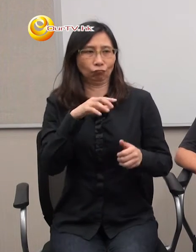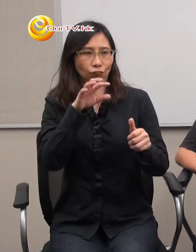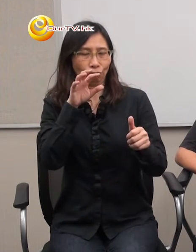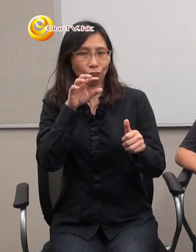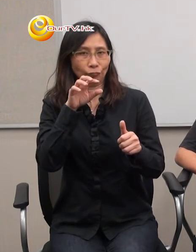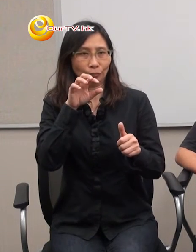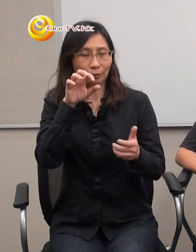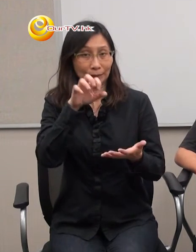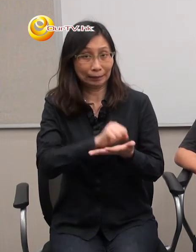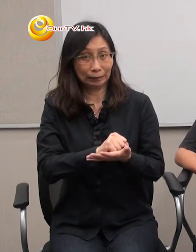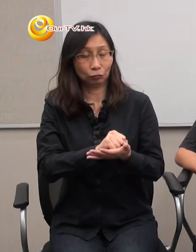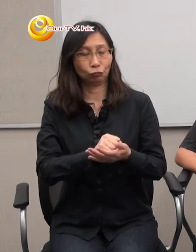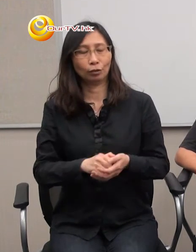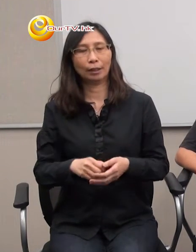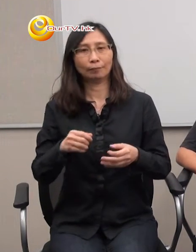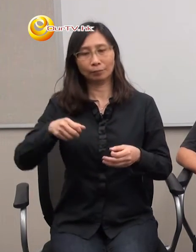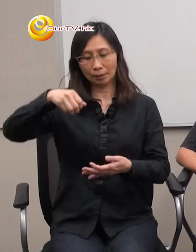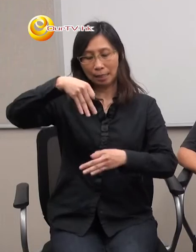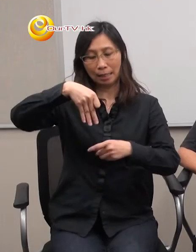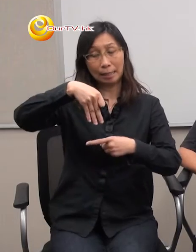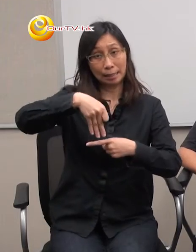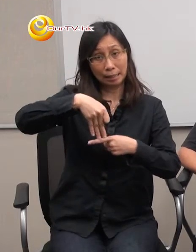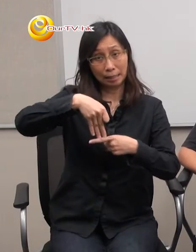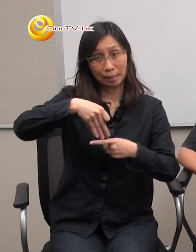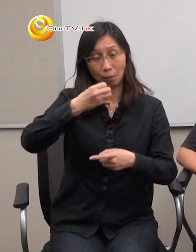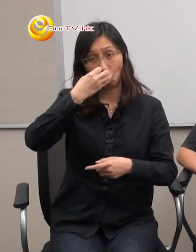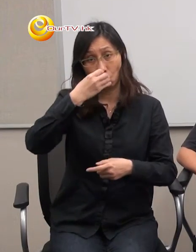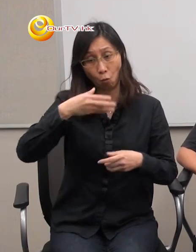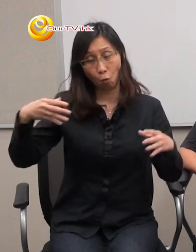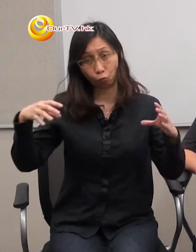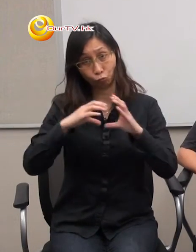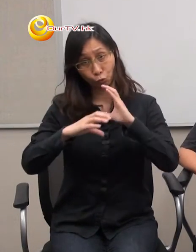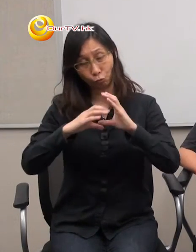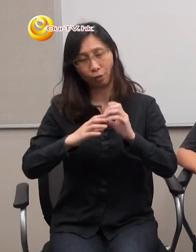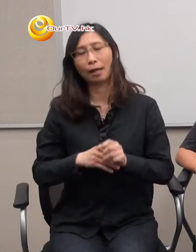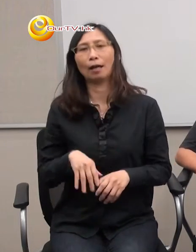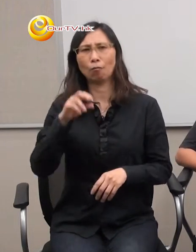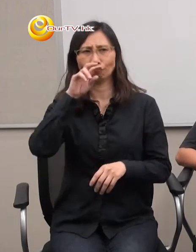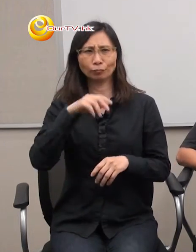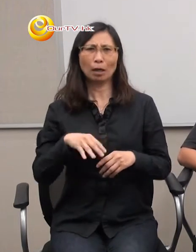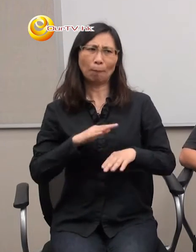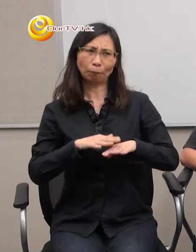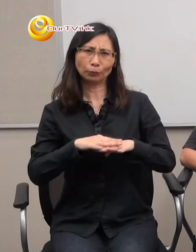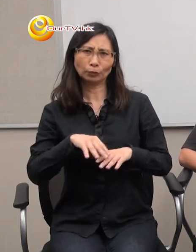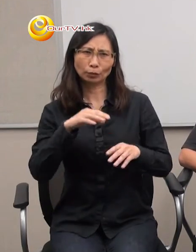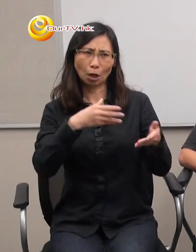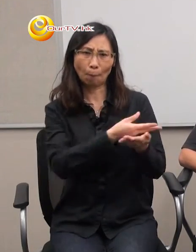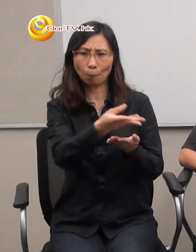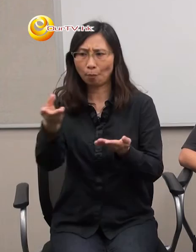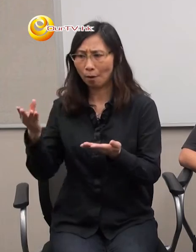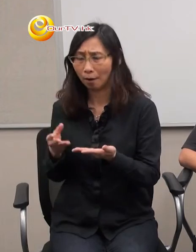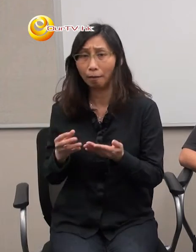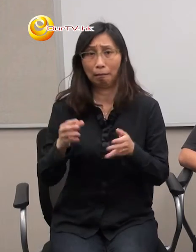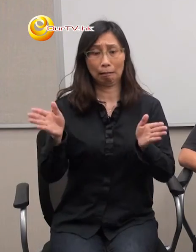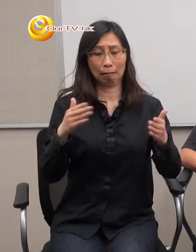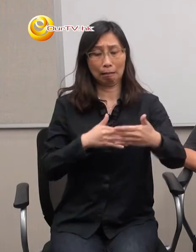深港通啊嘛。嗱，老實講，通常派禮物係咪揾聖誕老人派先？聖誕可受歡迎啊嘛。咁而家阿張德江冇做聖誕老